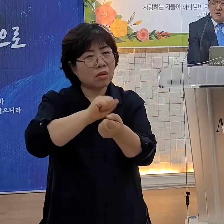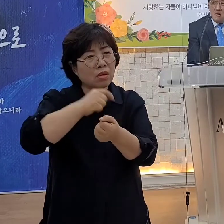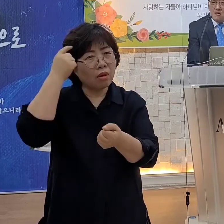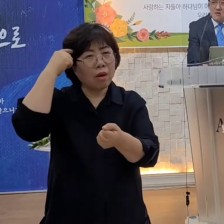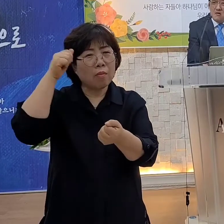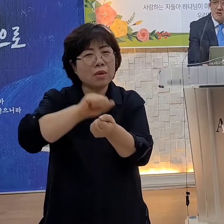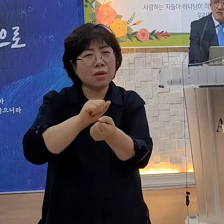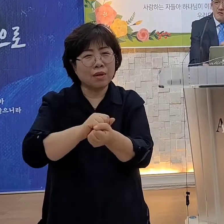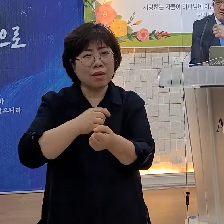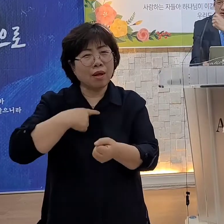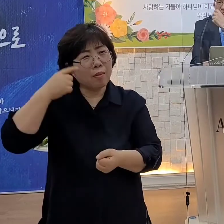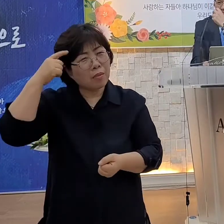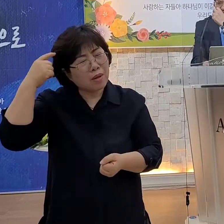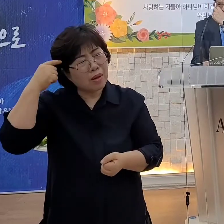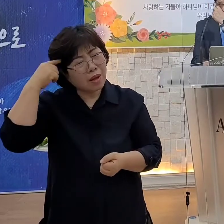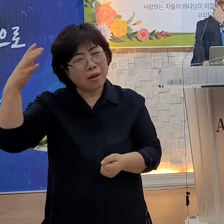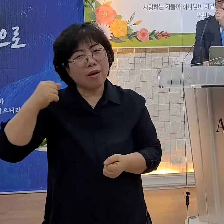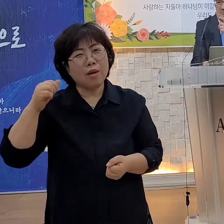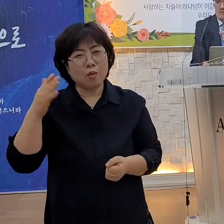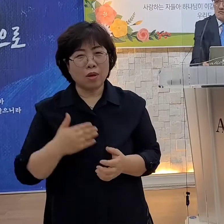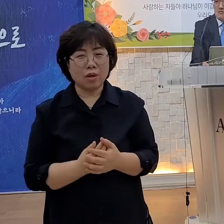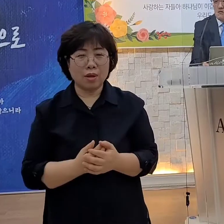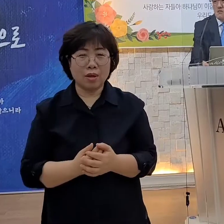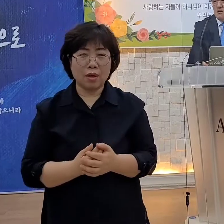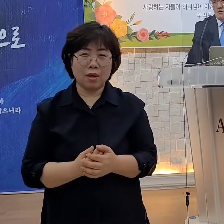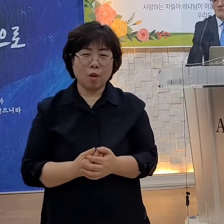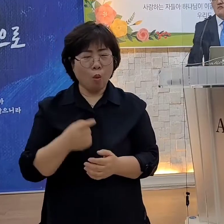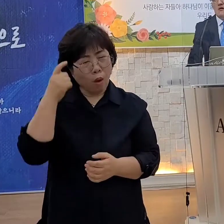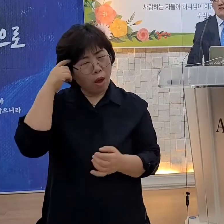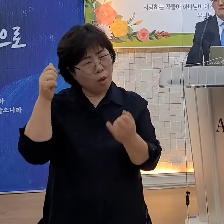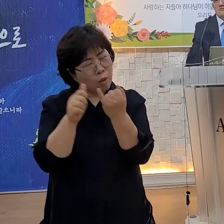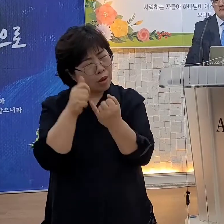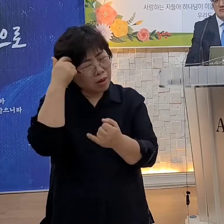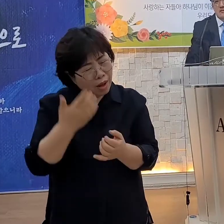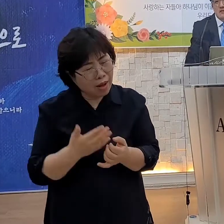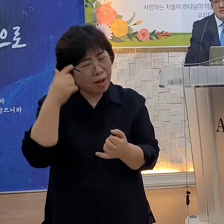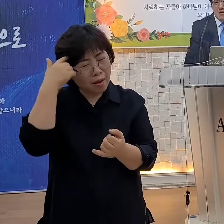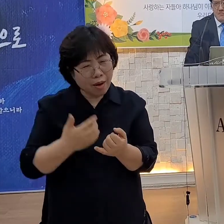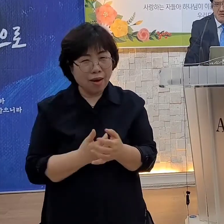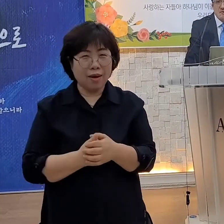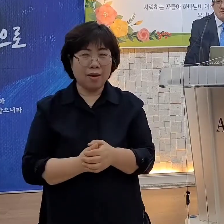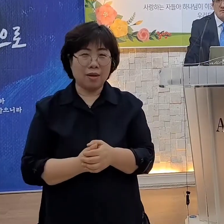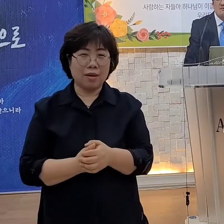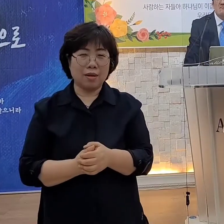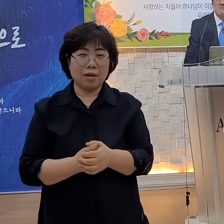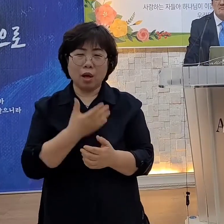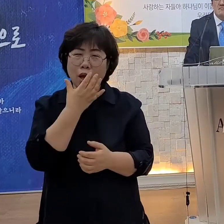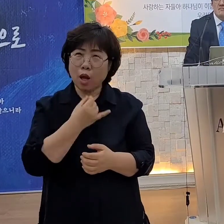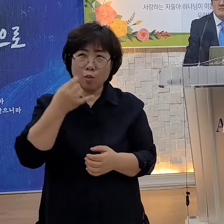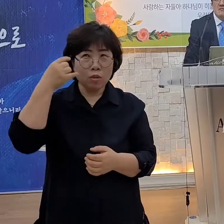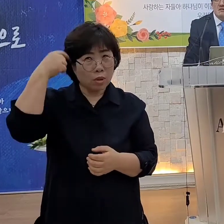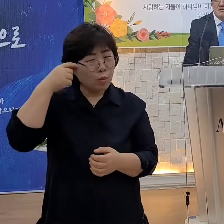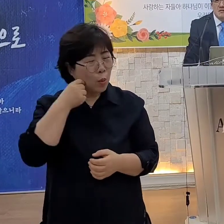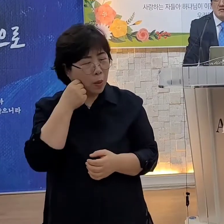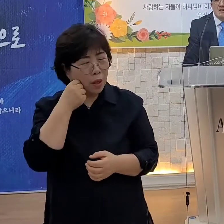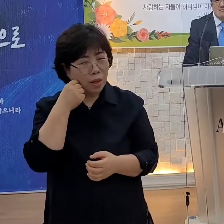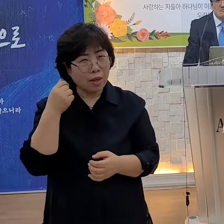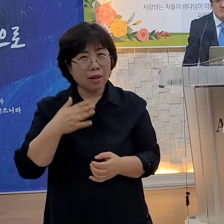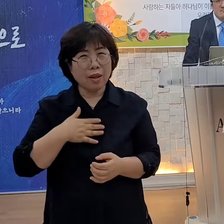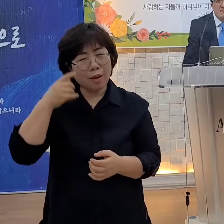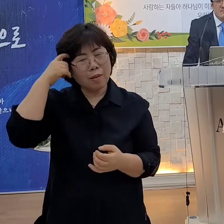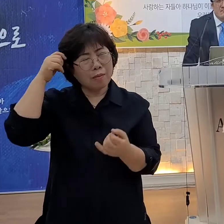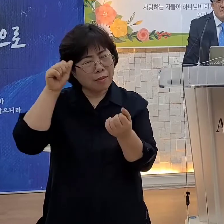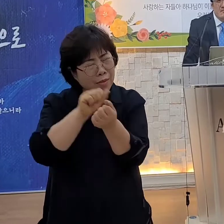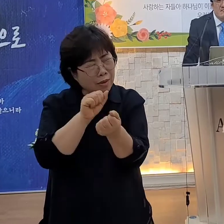결혼을 했는데, 결혼하고 좀 살아보면 행복한 게 아니고 내가 미쳤지. 내가 저